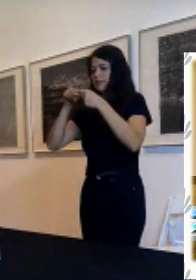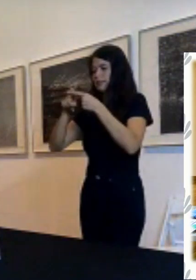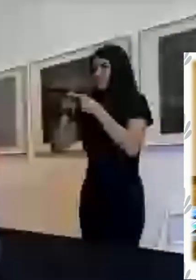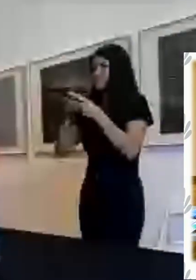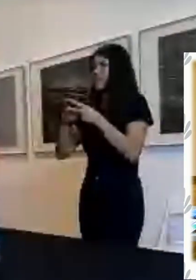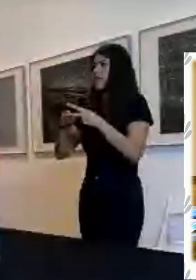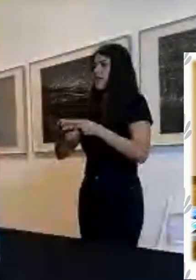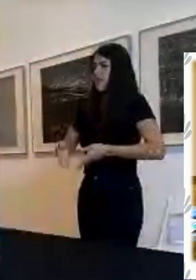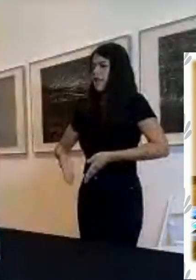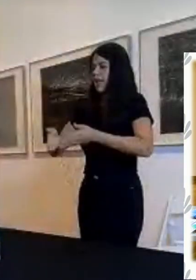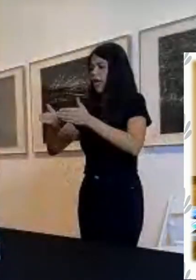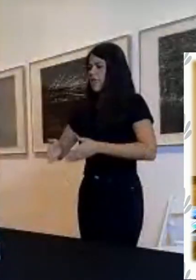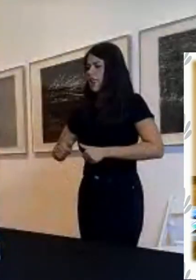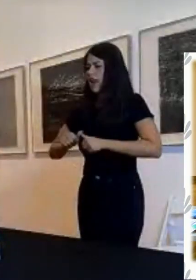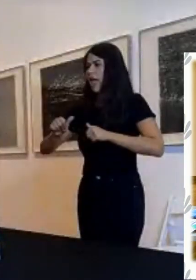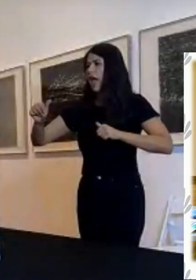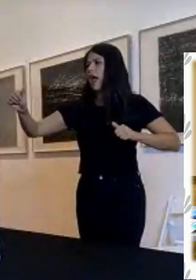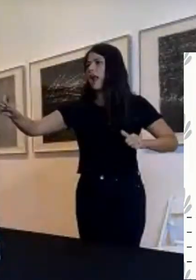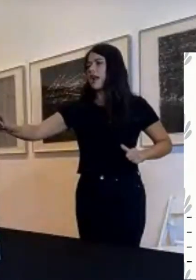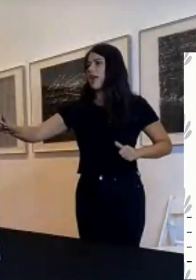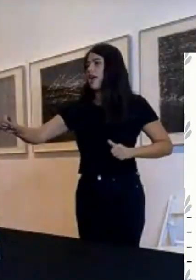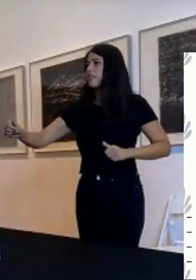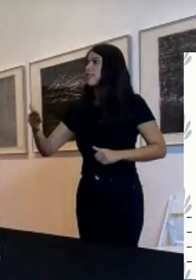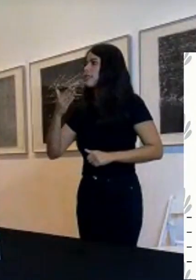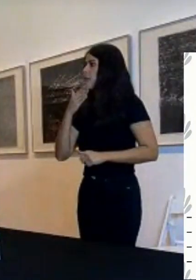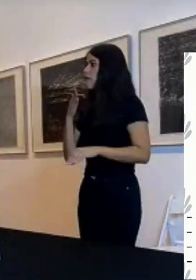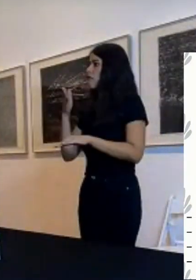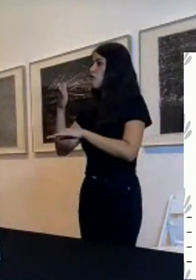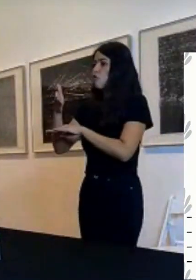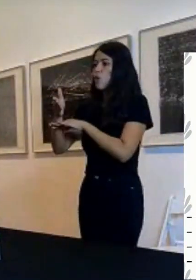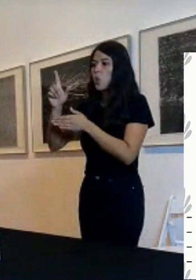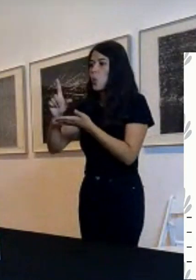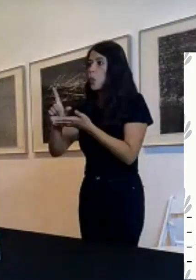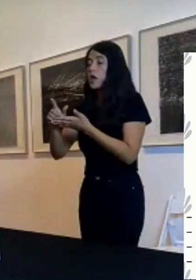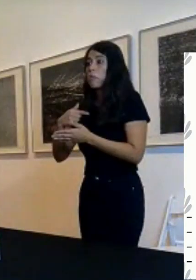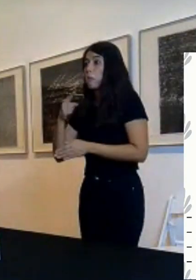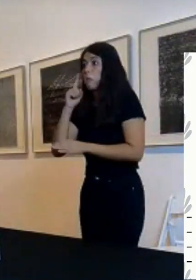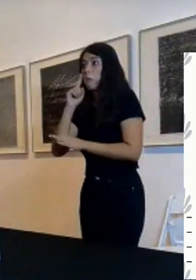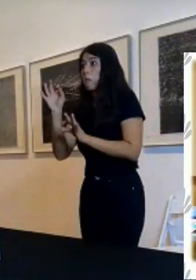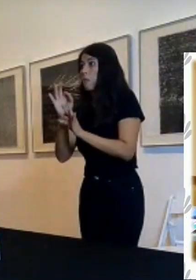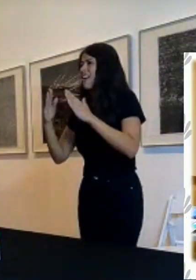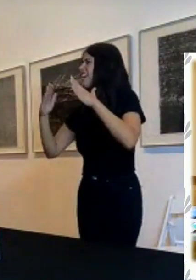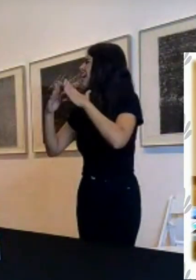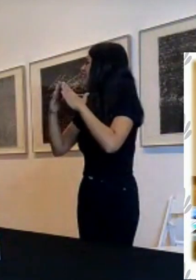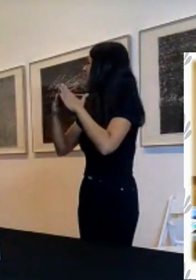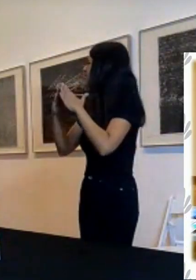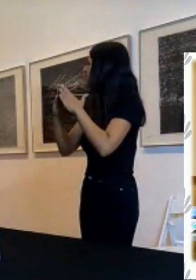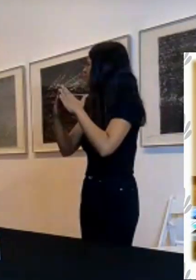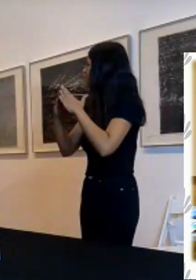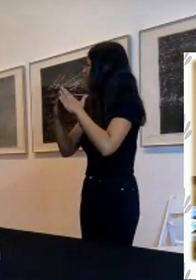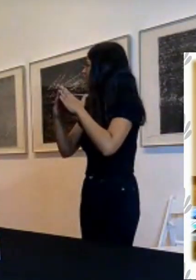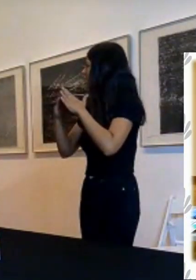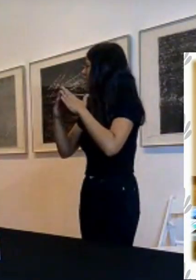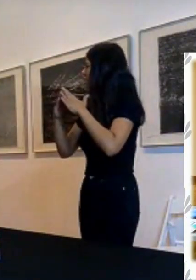fuimos a Calle Larga, visité un lugar del que no tenía la menor idea, la casa de uno